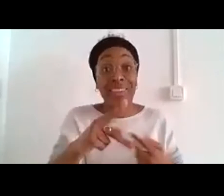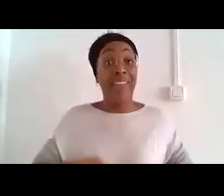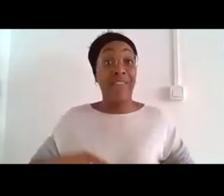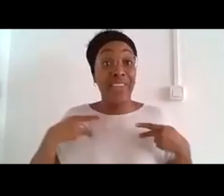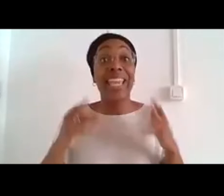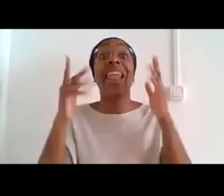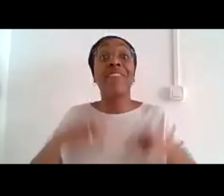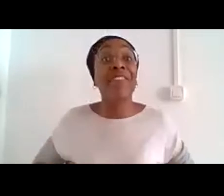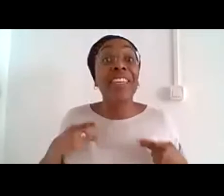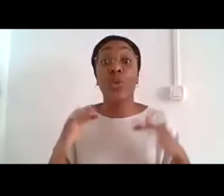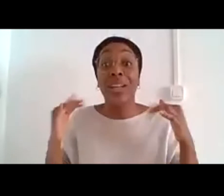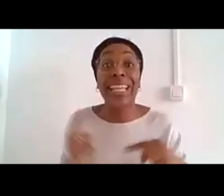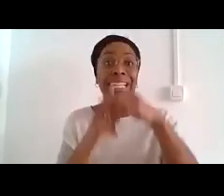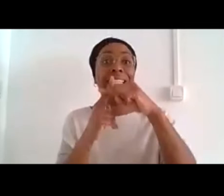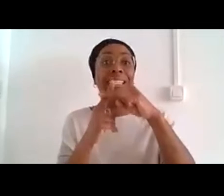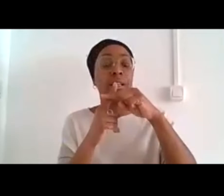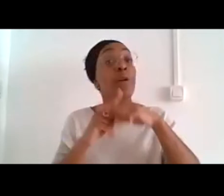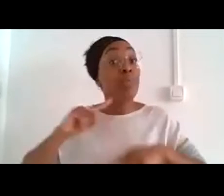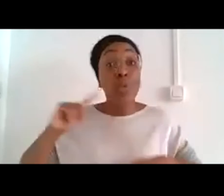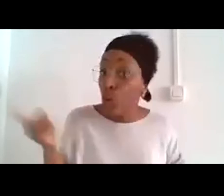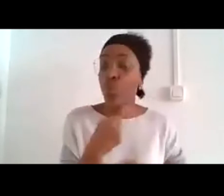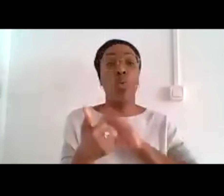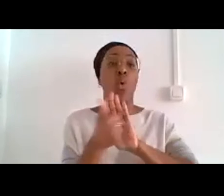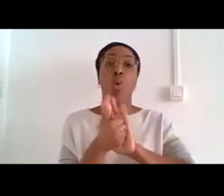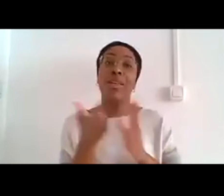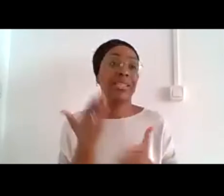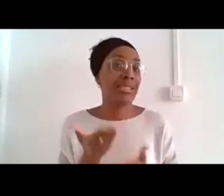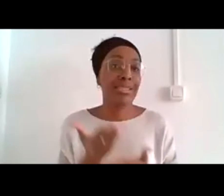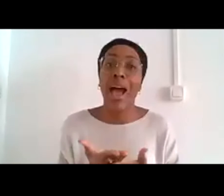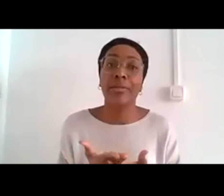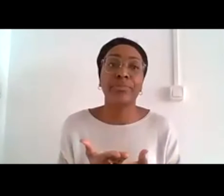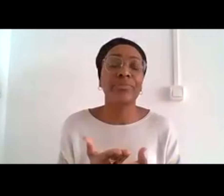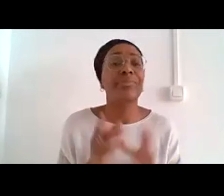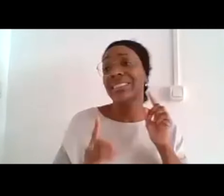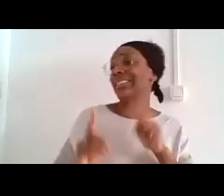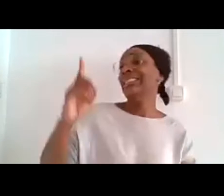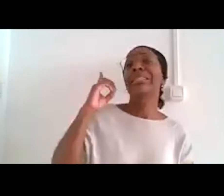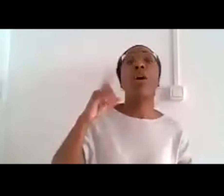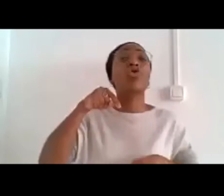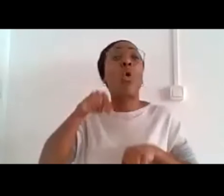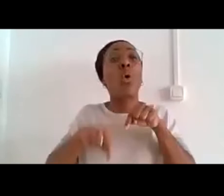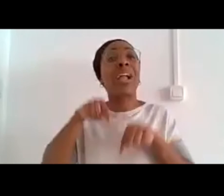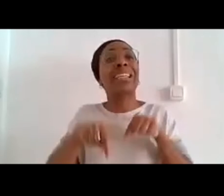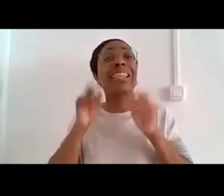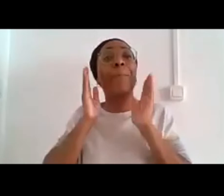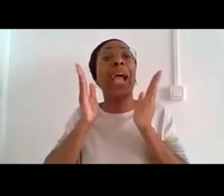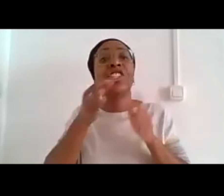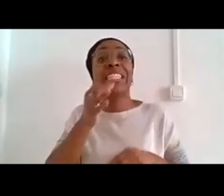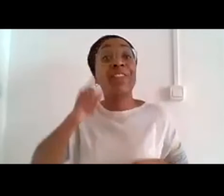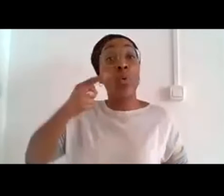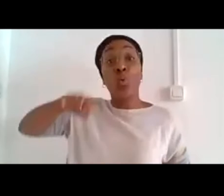Fondary. Parce que nous sommes appelés, et on l'a entendu dimanche dernier avec le message de Rogatien, à être le sel, à être